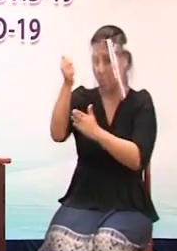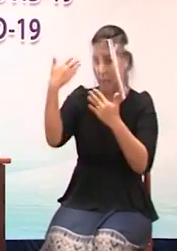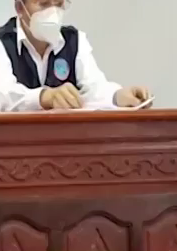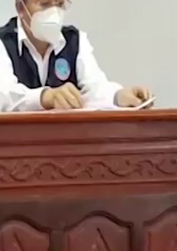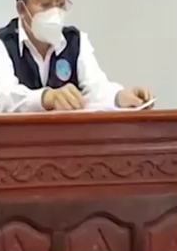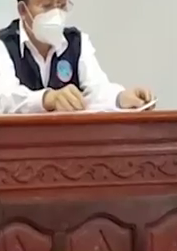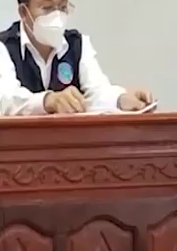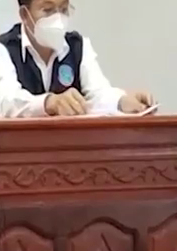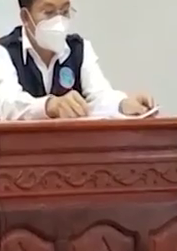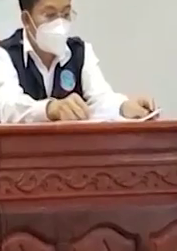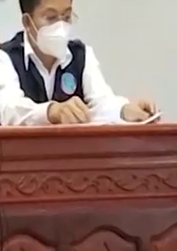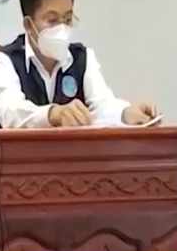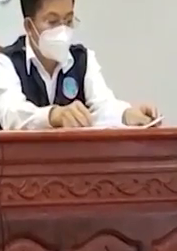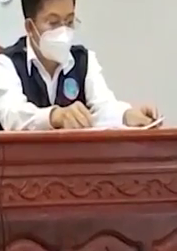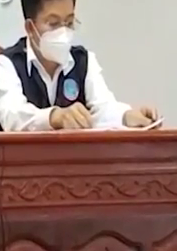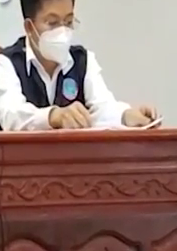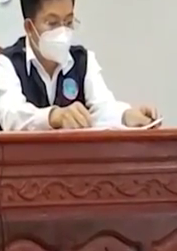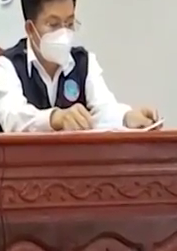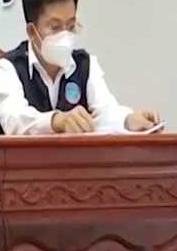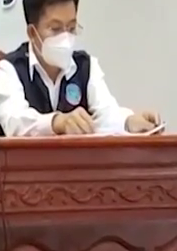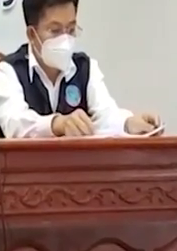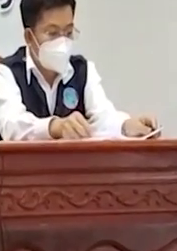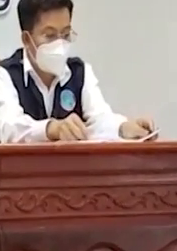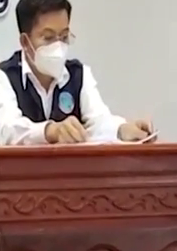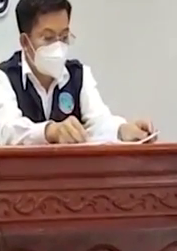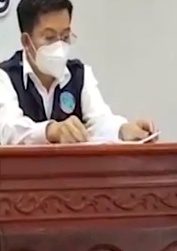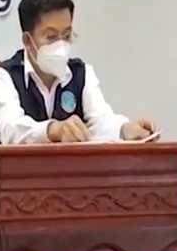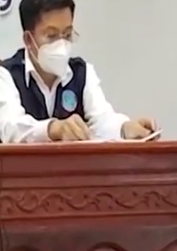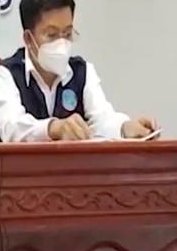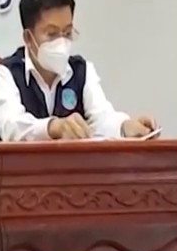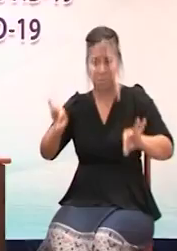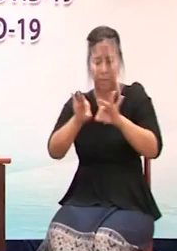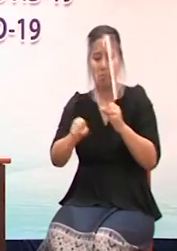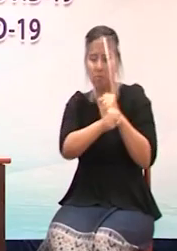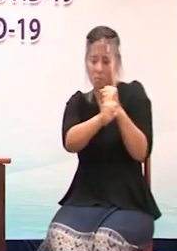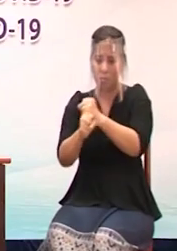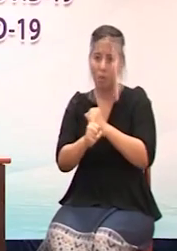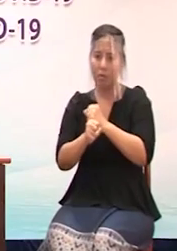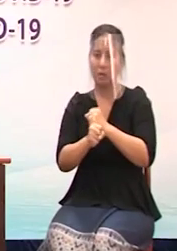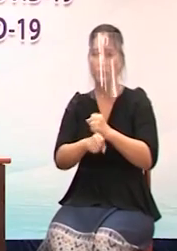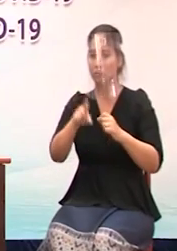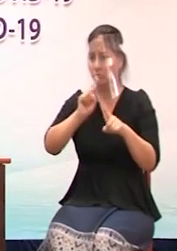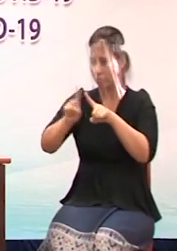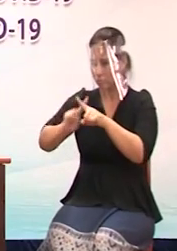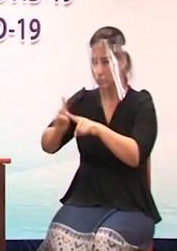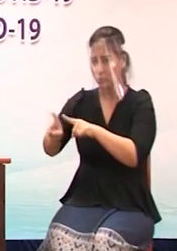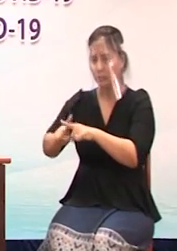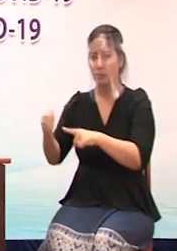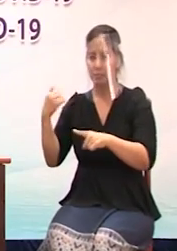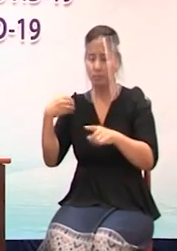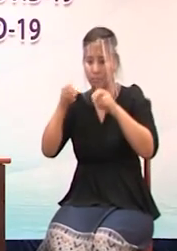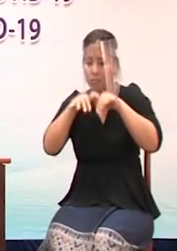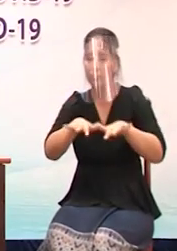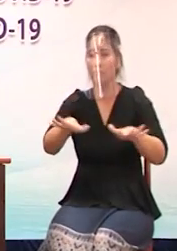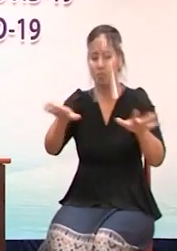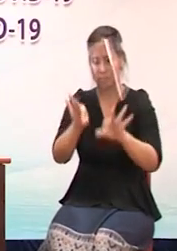เติมขึ้นเนี่ย ต่อกับสภาพดังกล่าวคณะสภกิจได้เรียกร้องให้ทุกคนมีสติในการดำรงชีวิตและเข่งขัดในการจะตั้